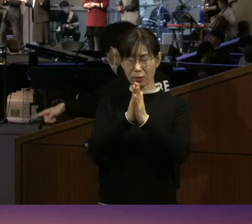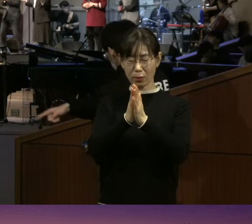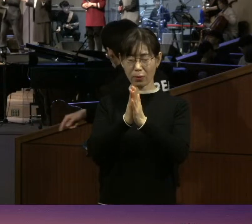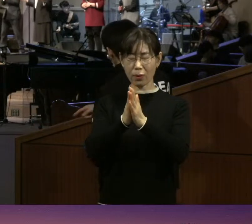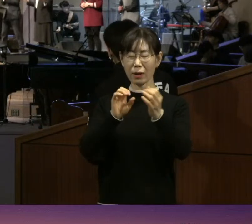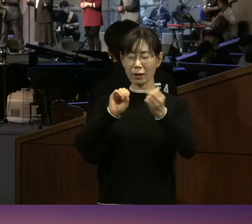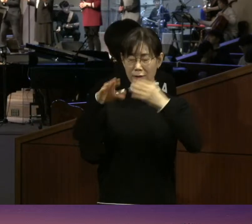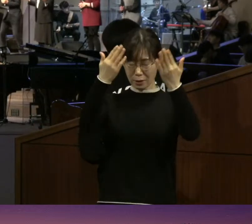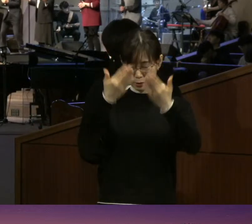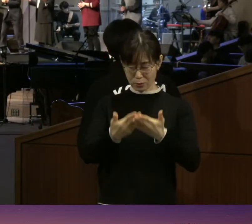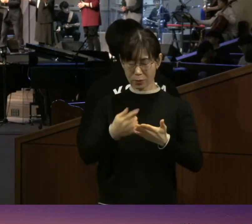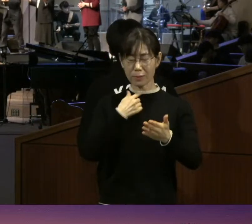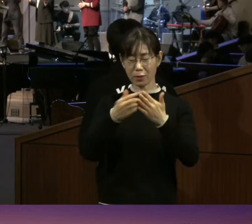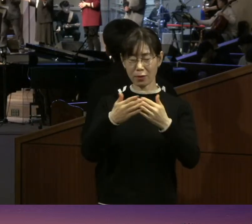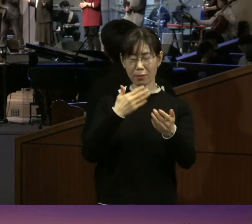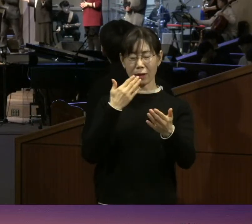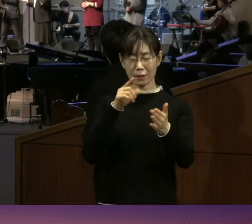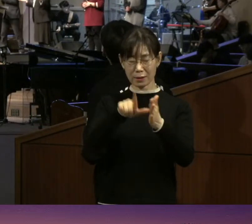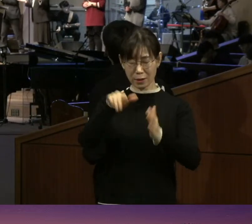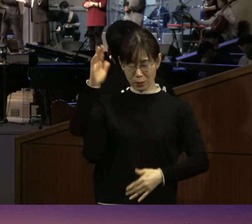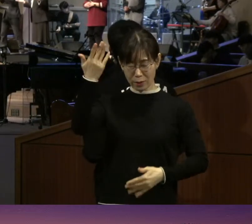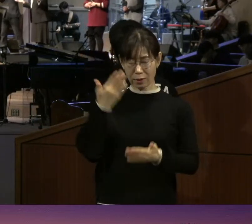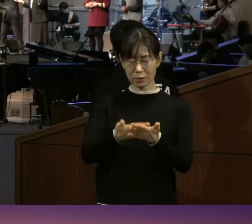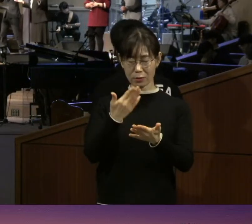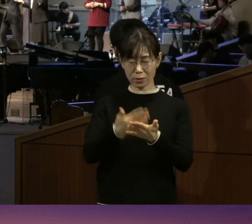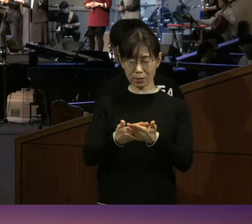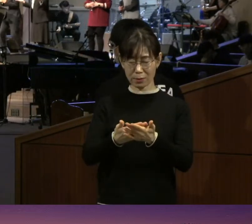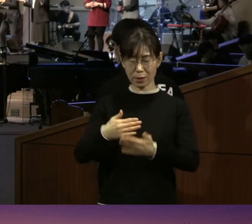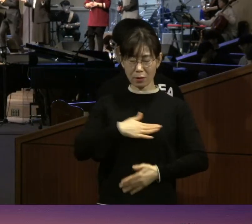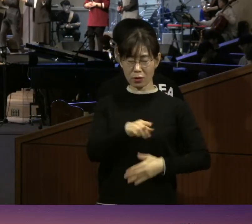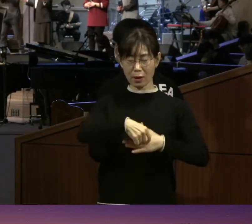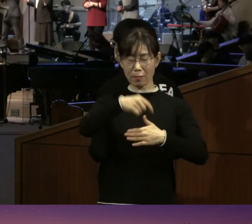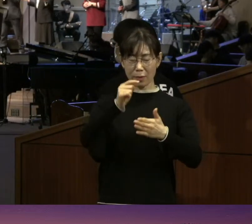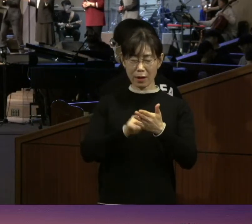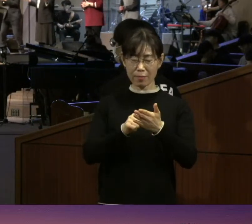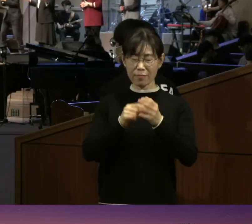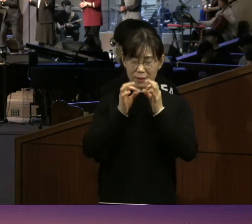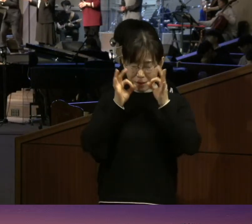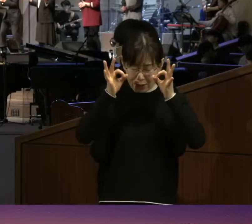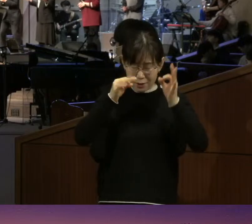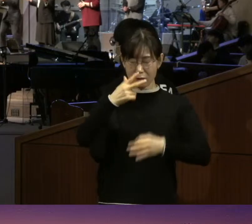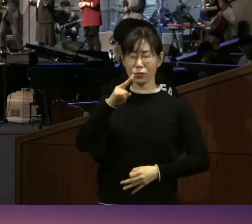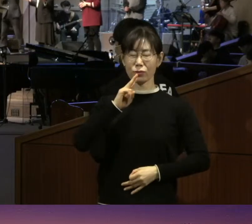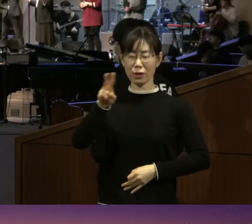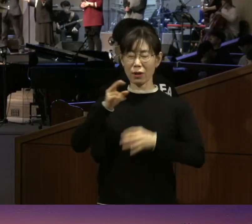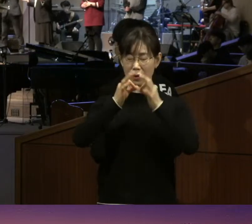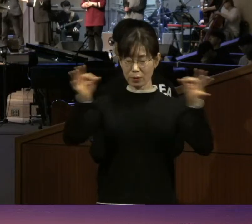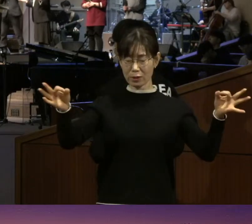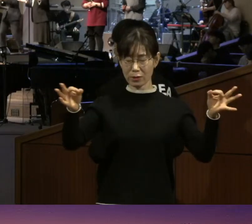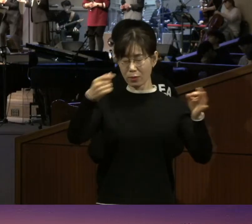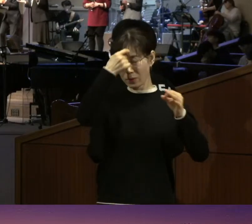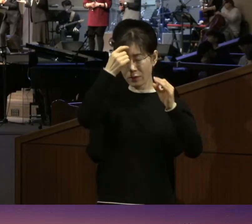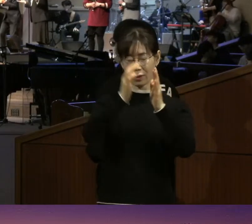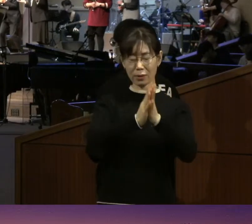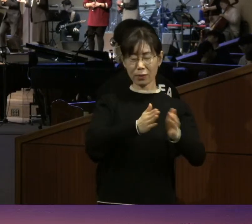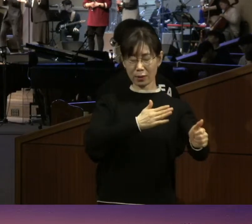마음 되게 하여 주옵소서. 우리 마지막으로 우리의 마음을 다하여 주여 한번 부르짖고